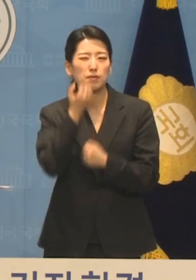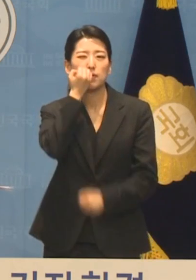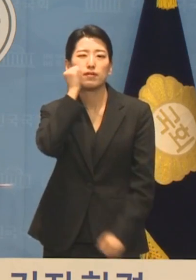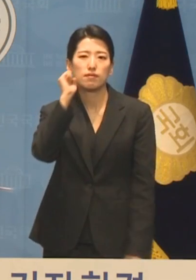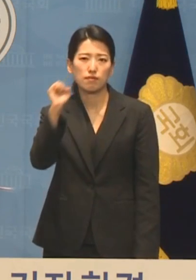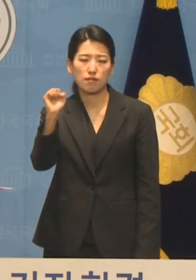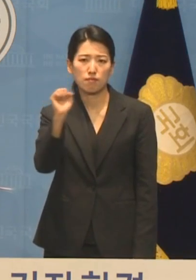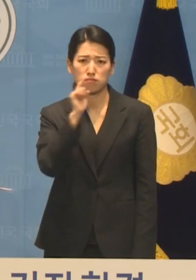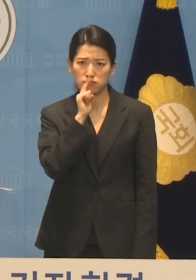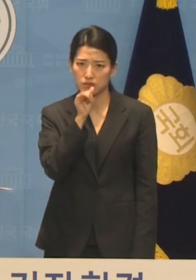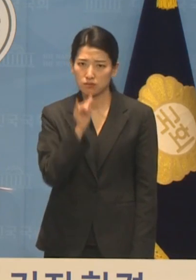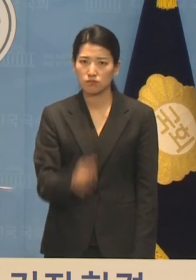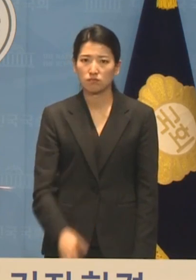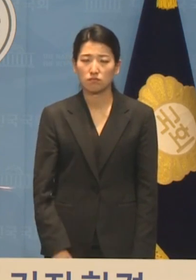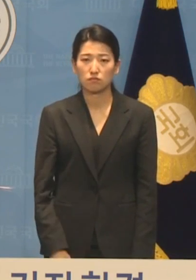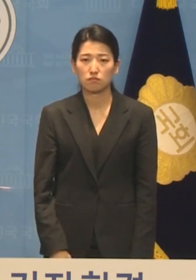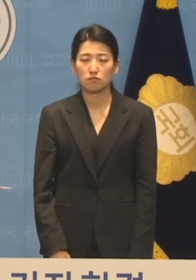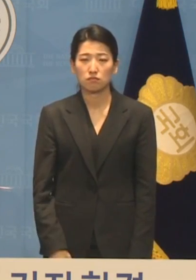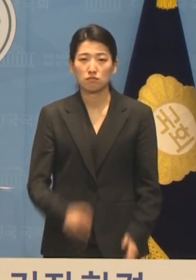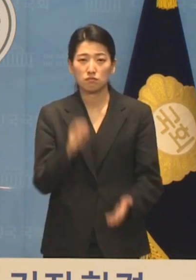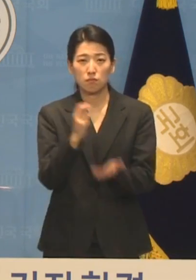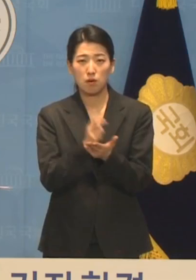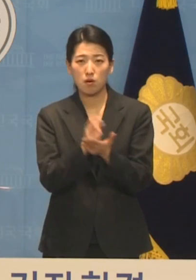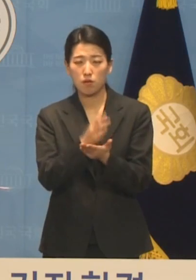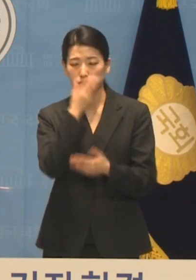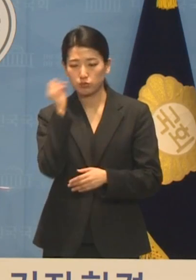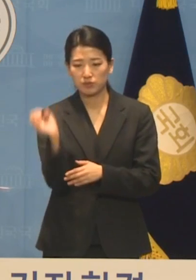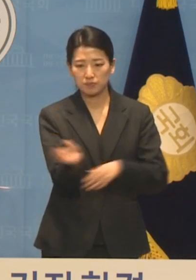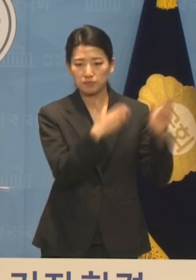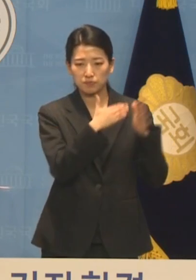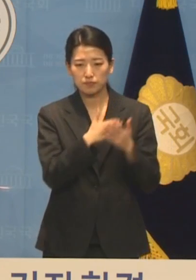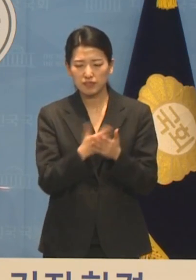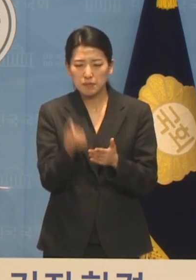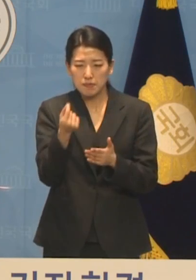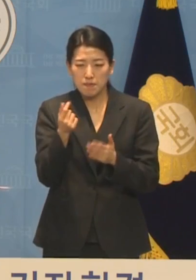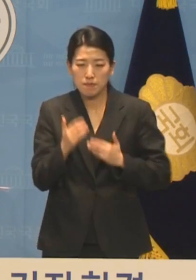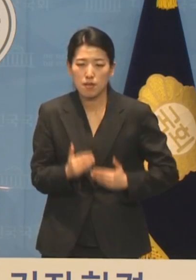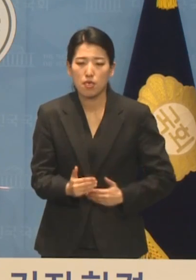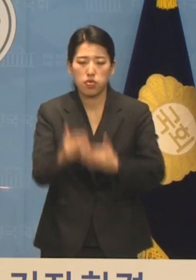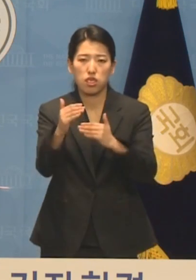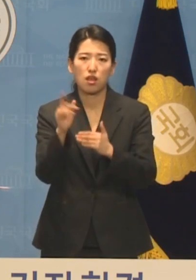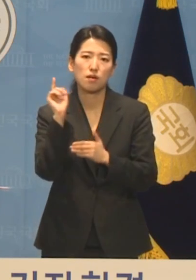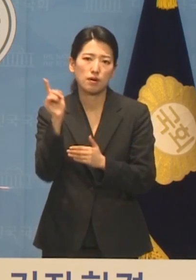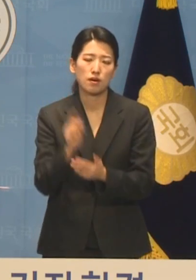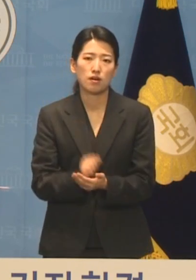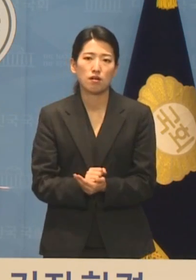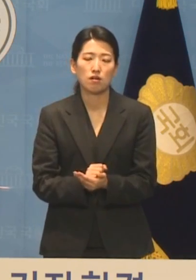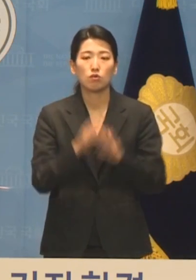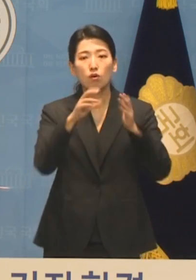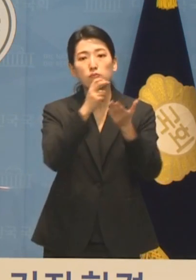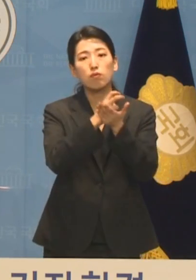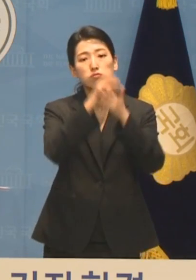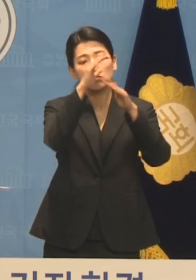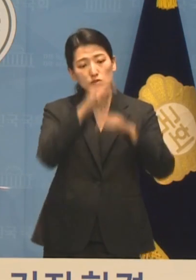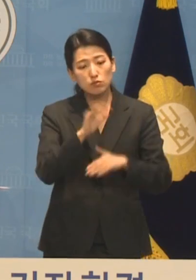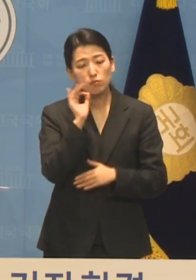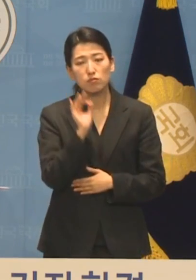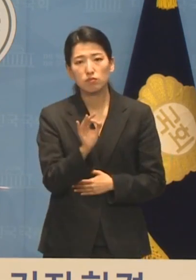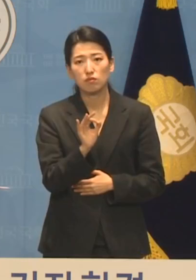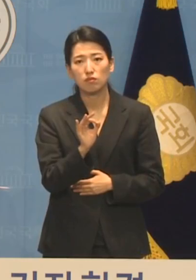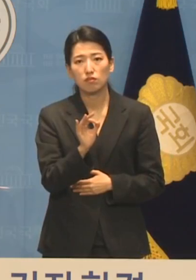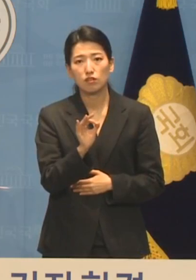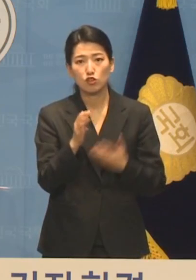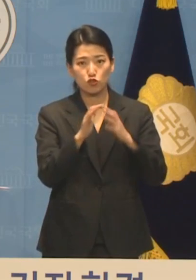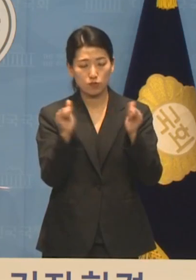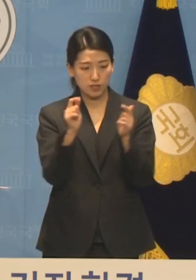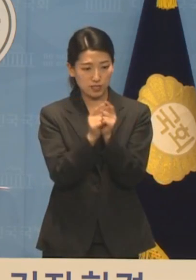본다. 이것저것 법을 다 어기면서까지 일사천리로 진행하려 하니까 그런 것이다. 또한 우리나라 헌법 질서에서 민주적 정당성이 가장 강한 게 국민이